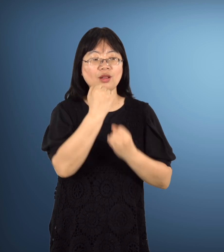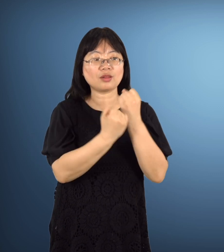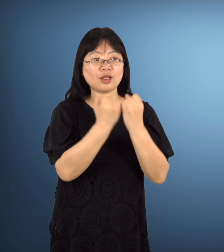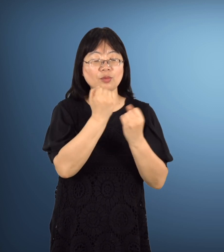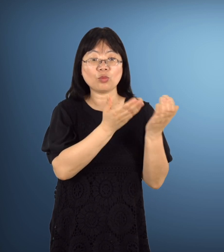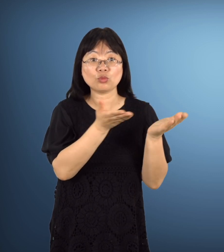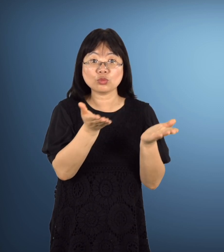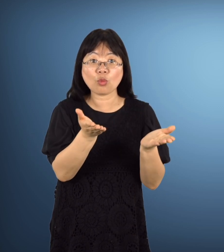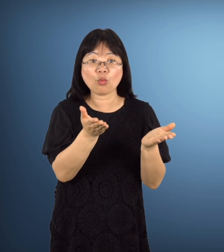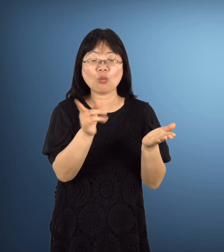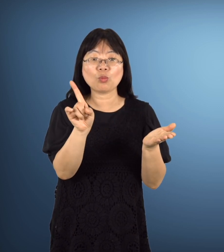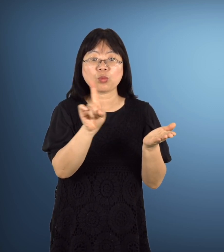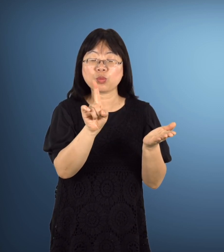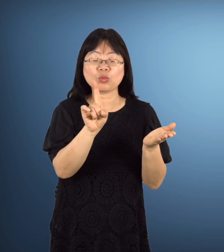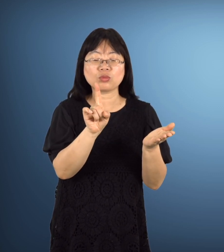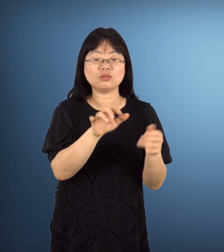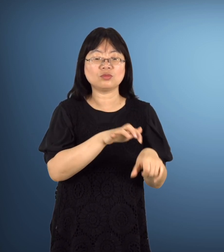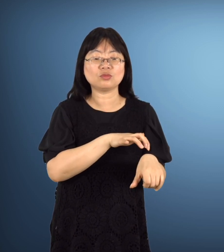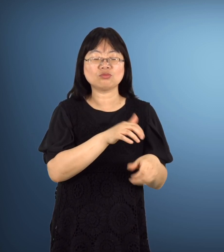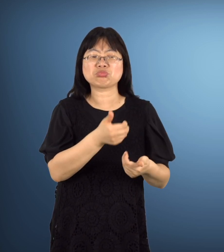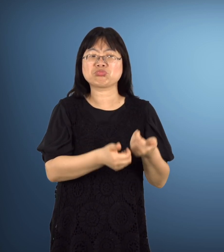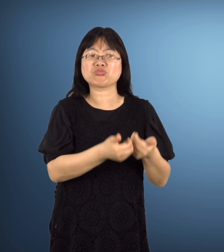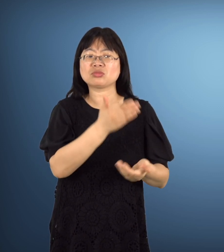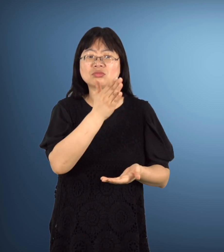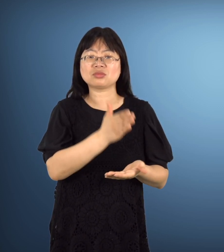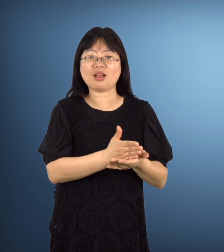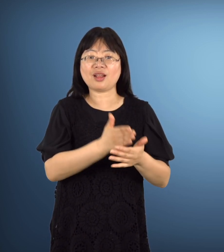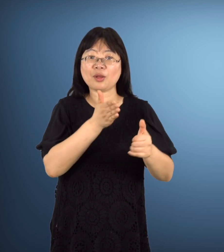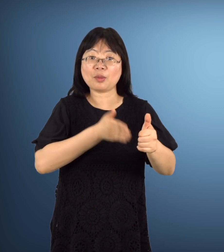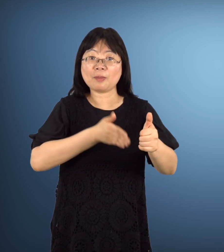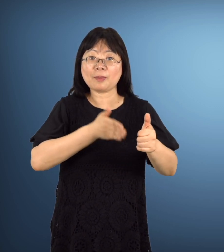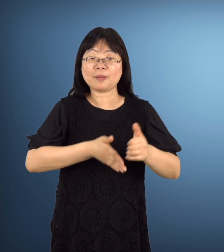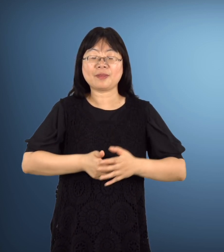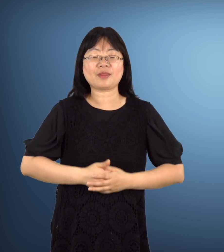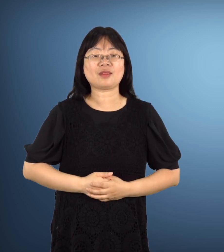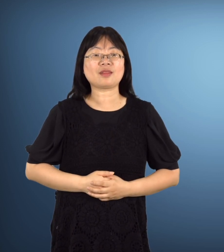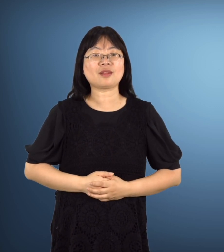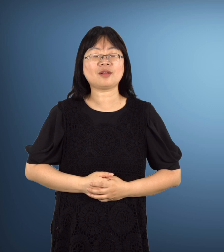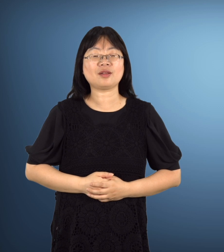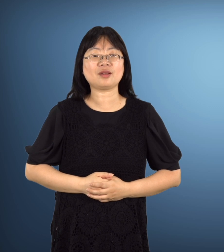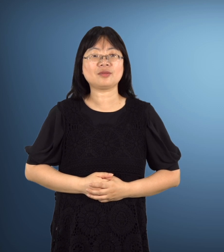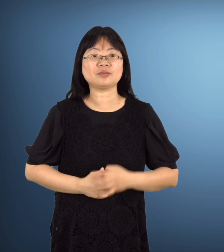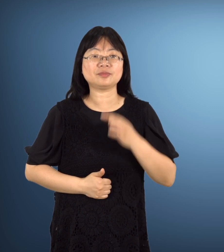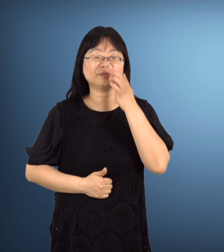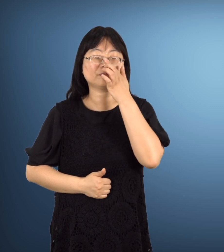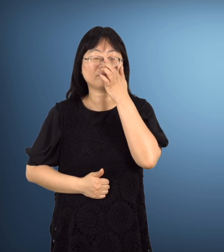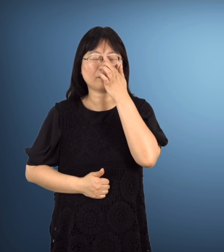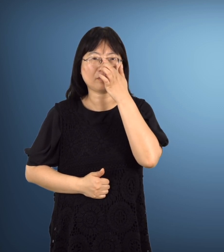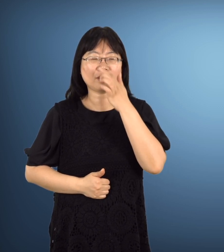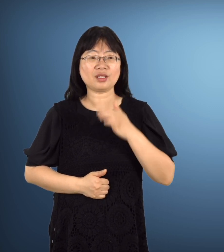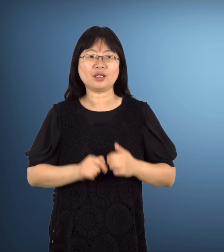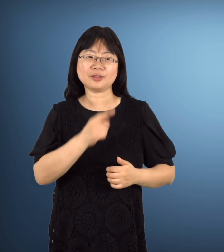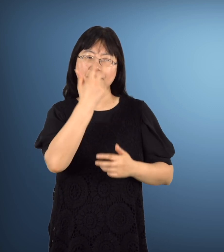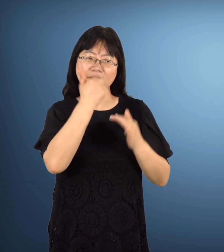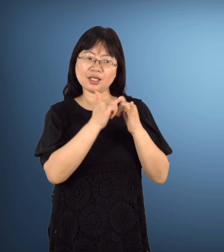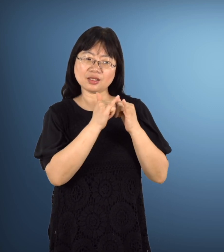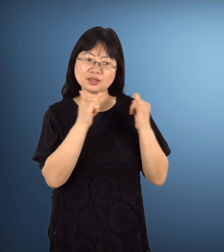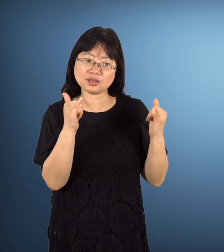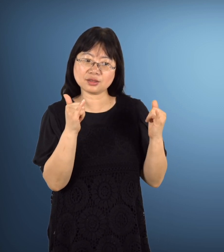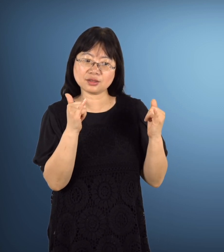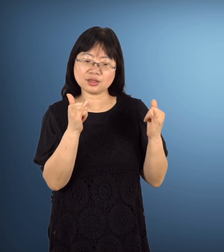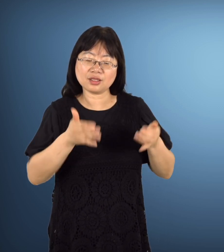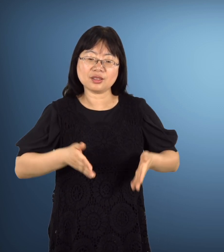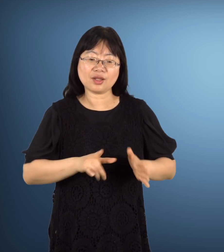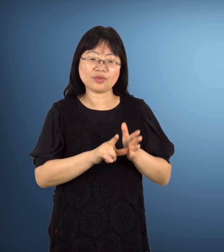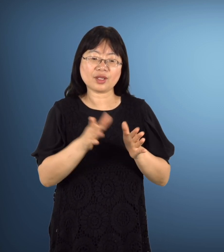설명을 드려도 너무 불편해하지 않았으면 좋겠어요. 근데 이 맹인은 날